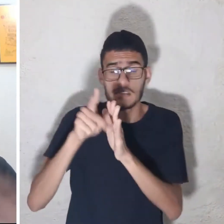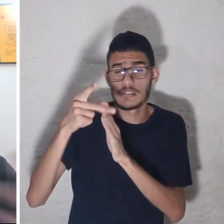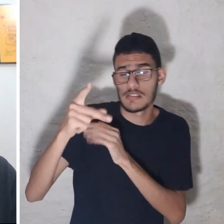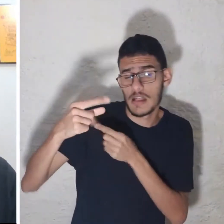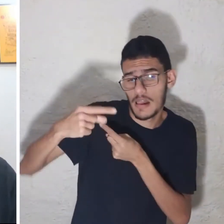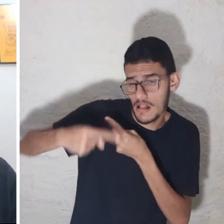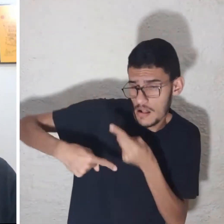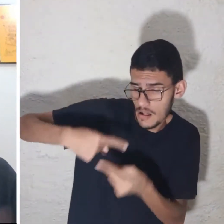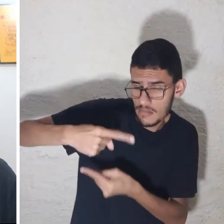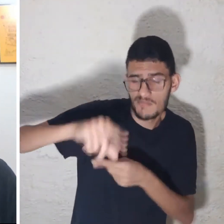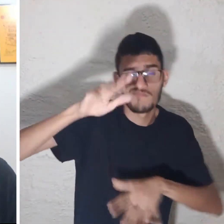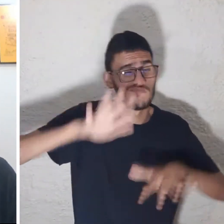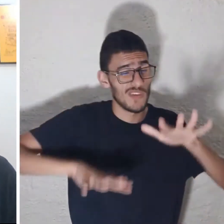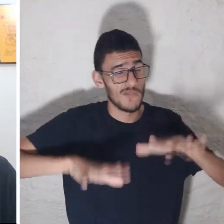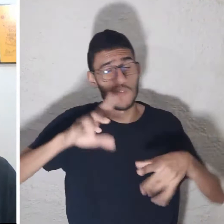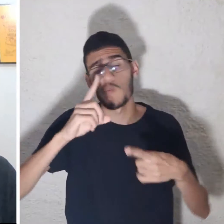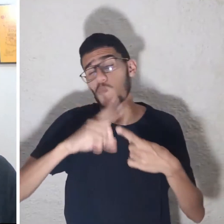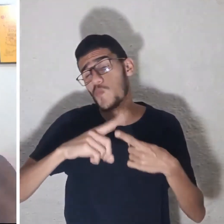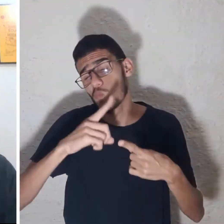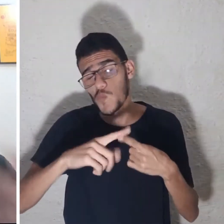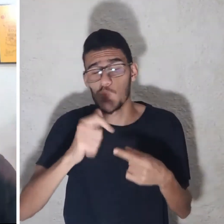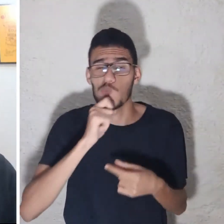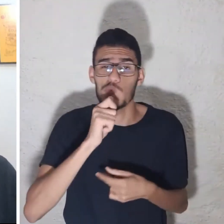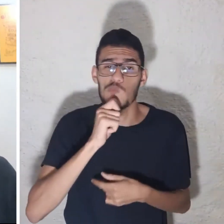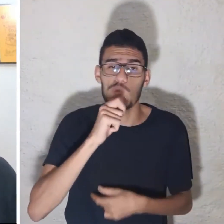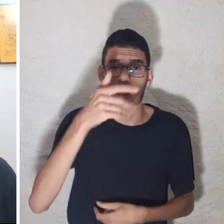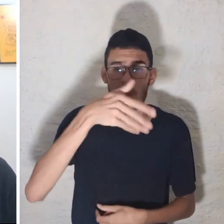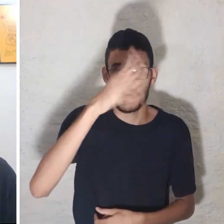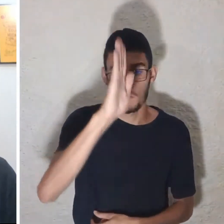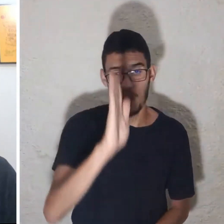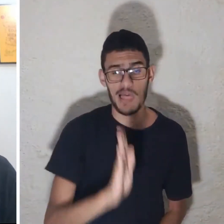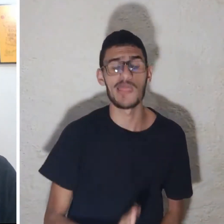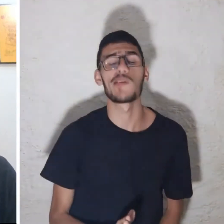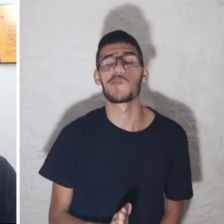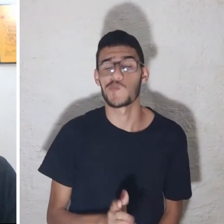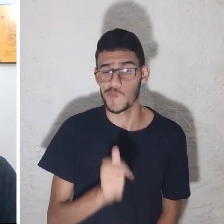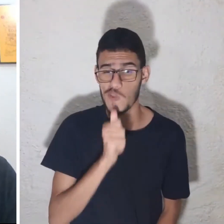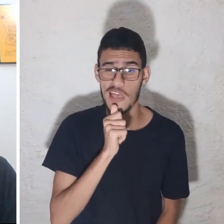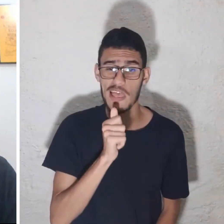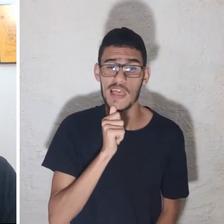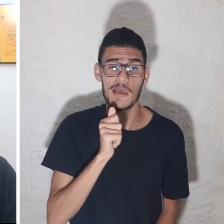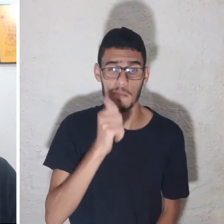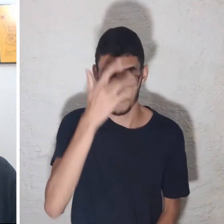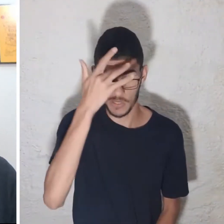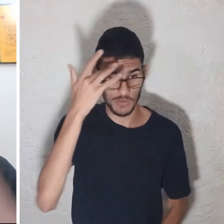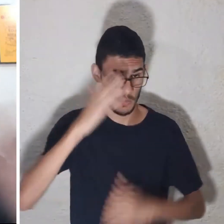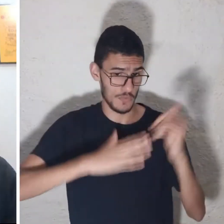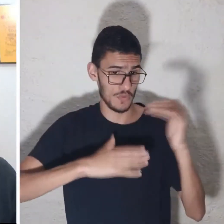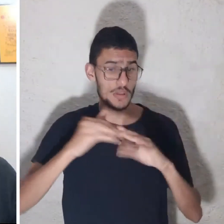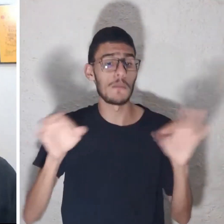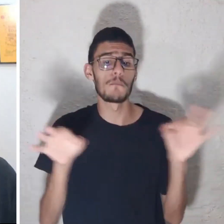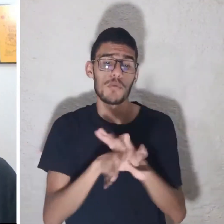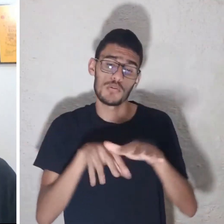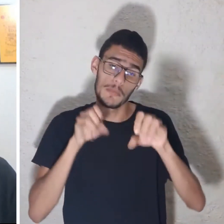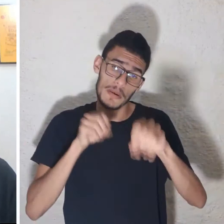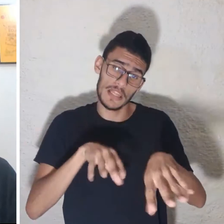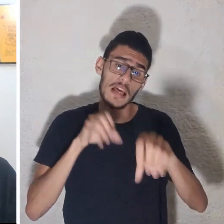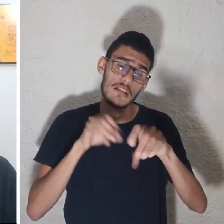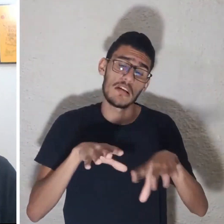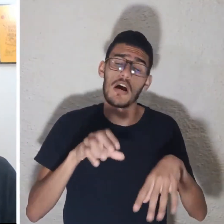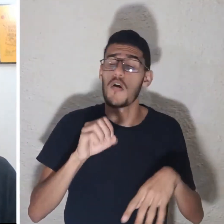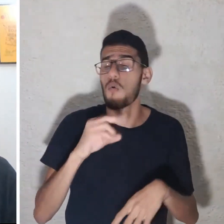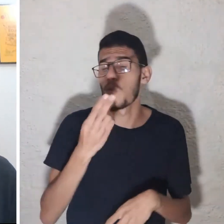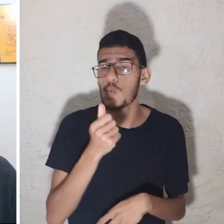príncipes herdeiros. Talvez porque estivesse aqui no Brasil, diferente de lá da